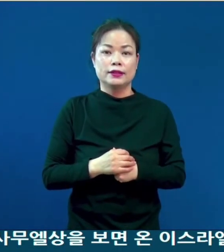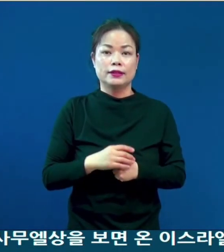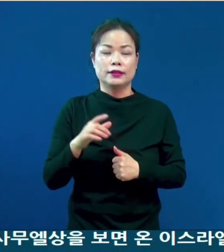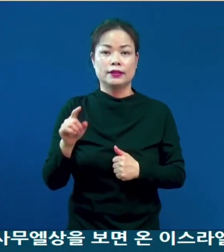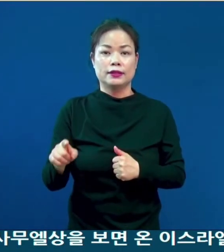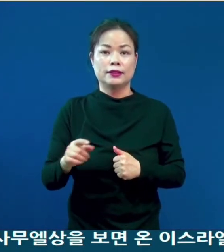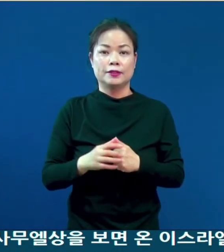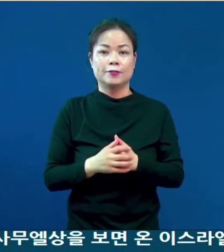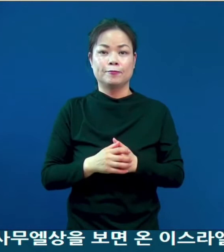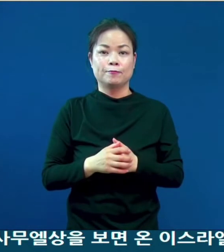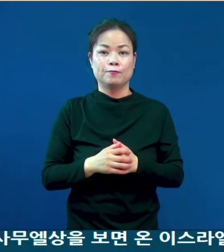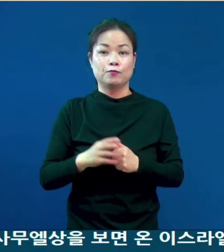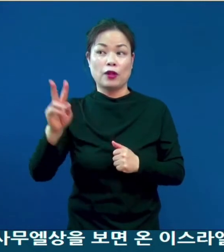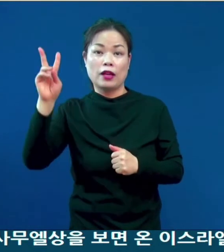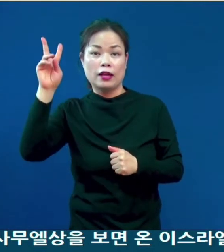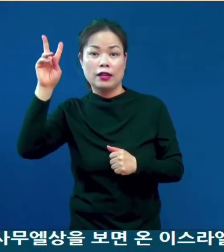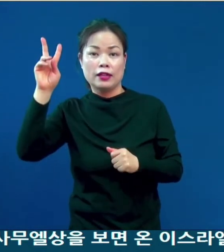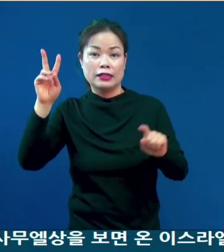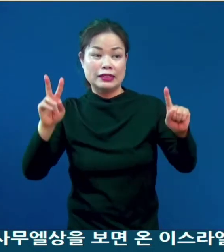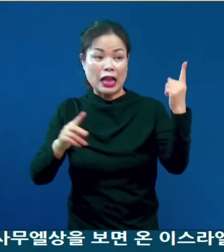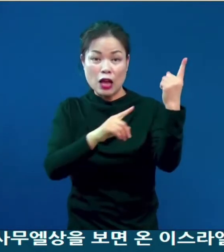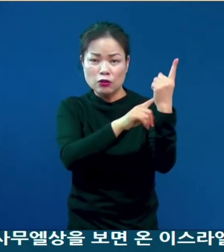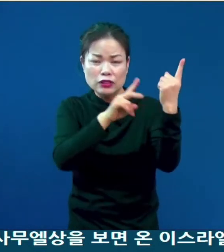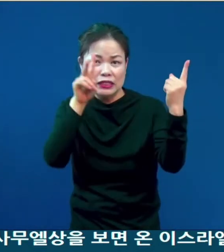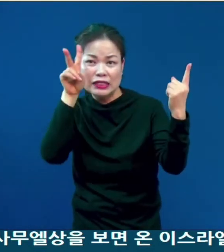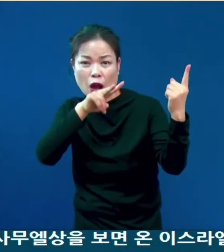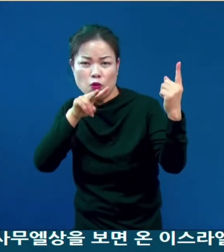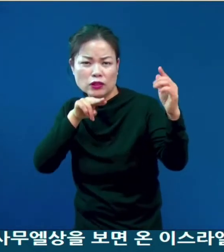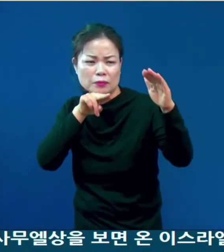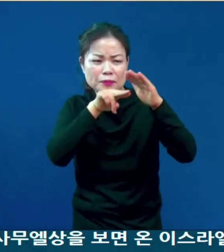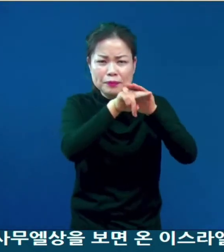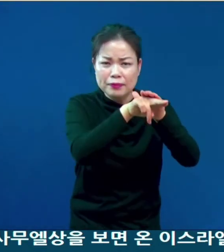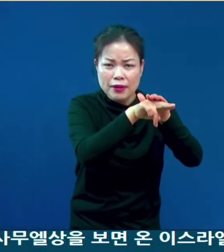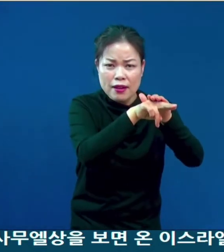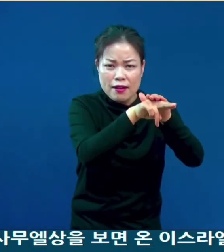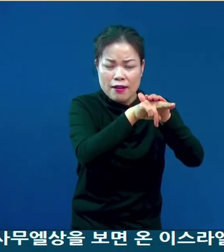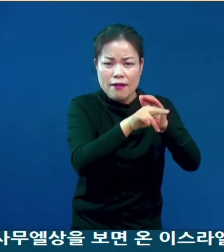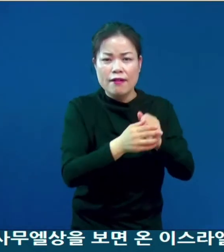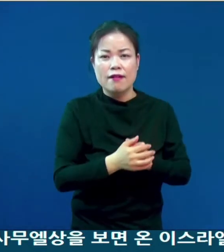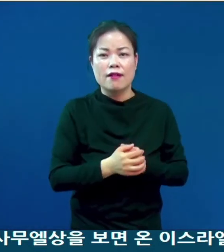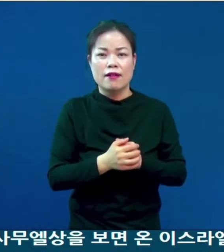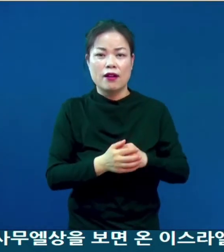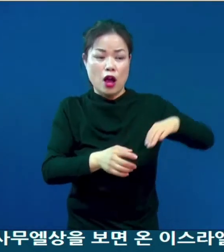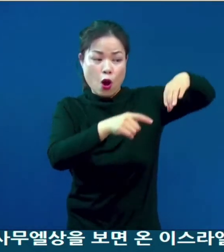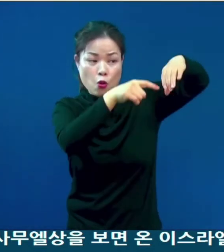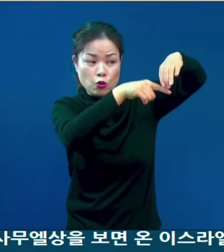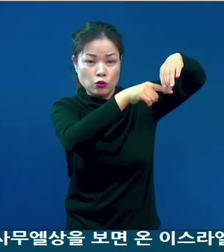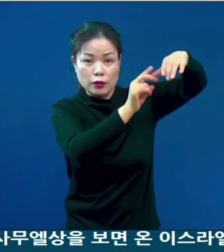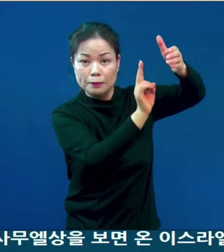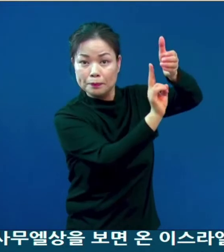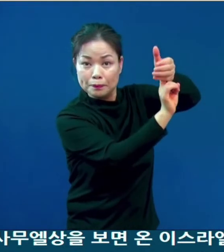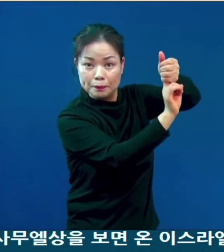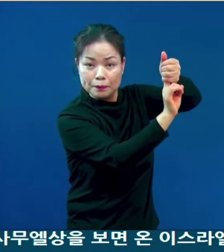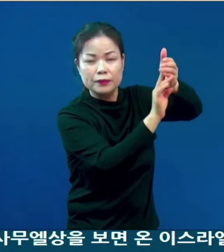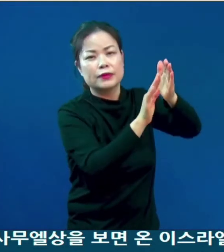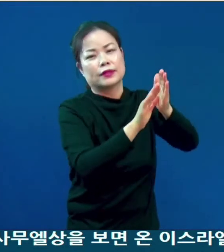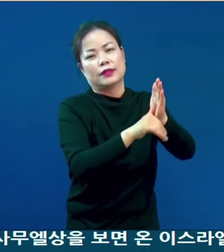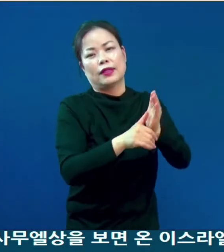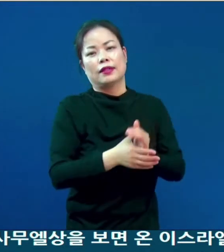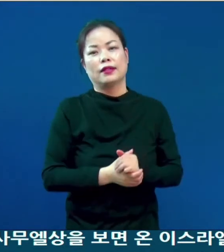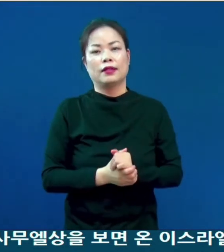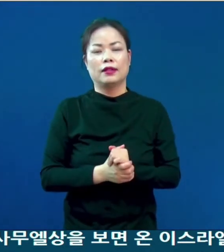이 다윗이 이 사울을 피해서 굴에 있었던 때라고 하는